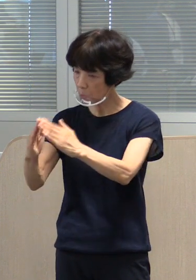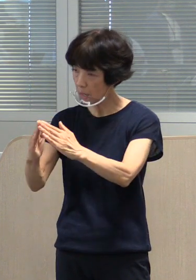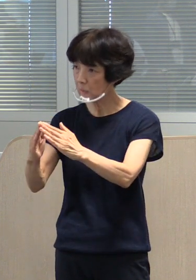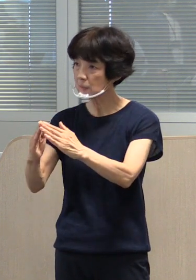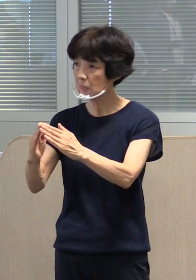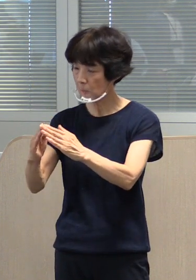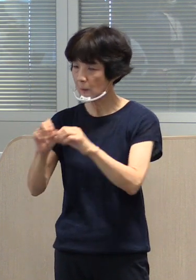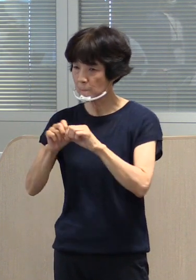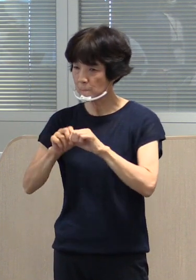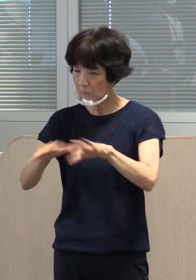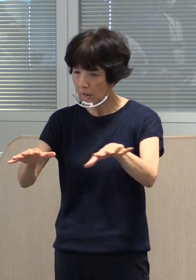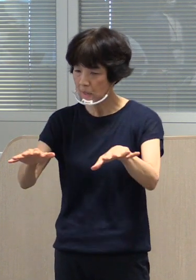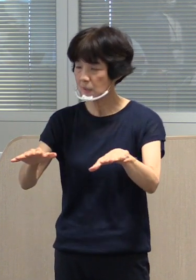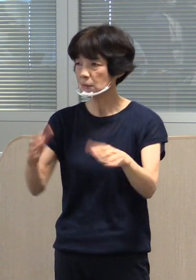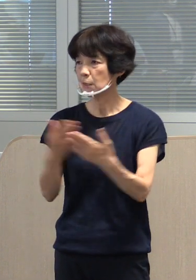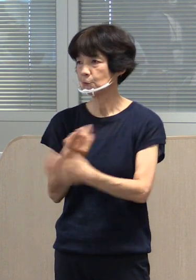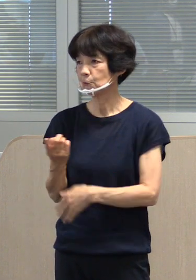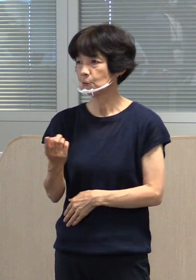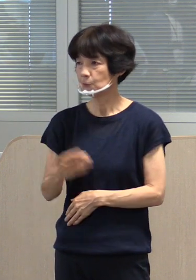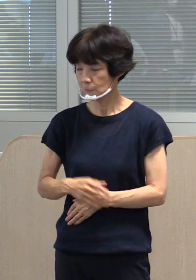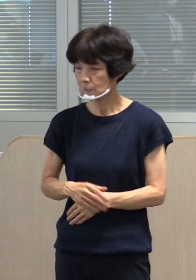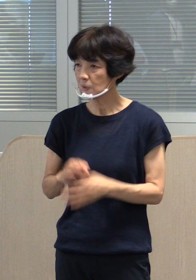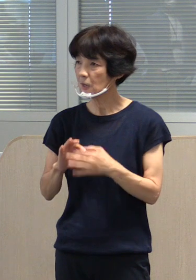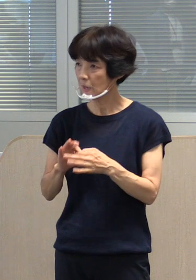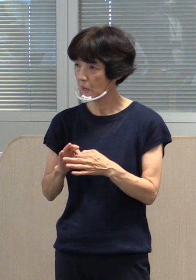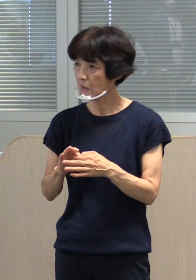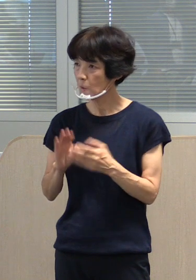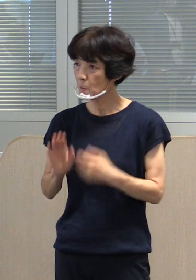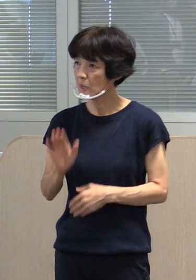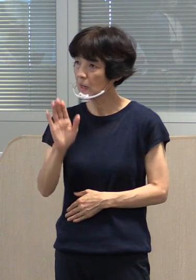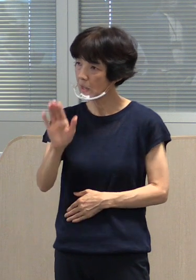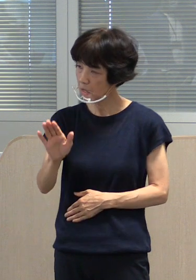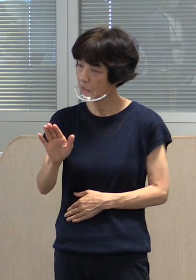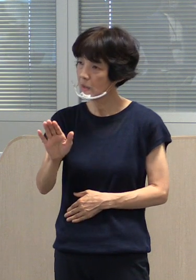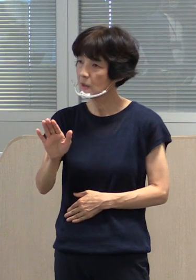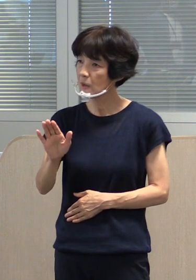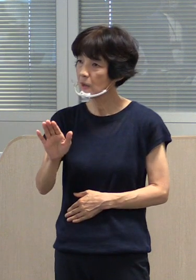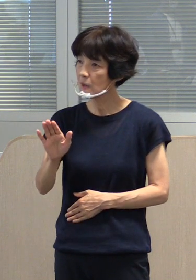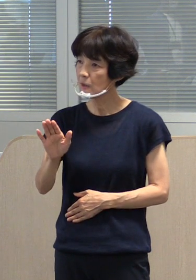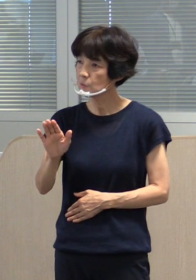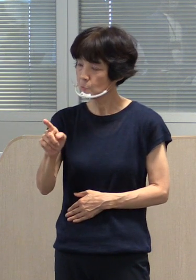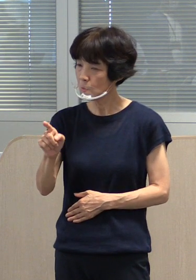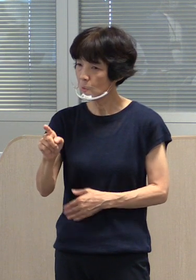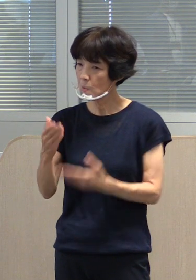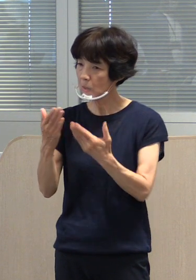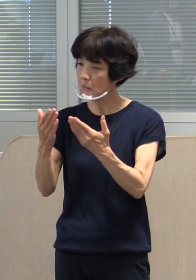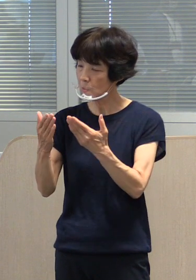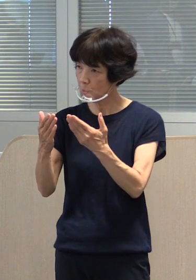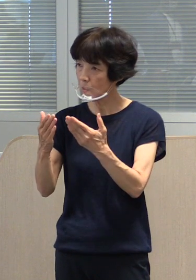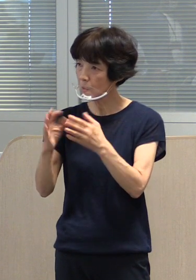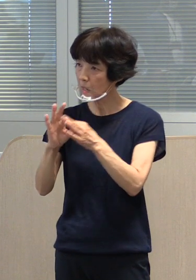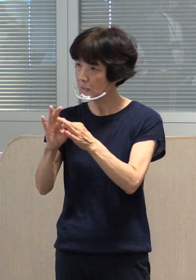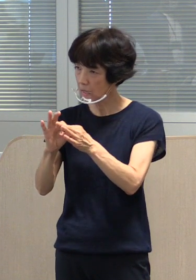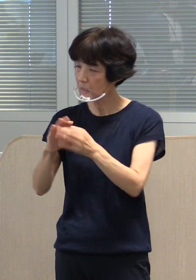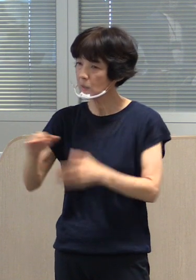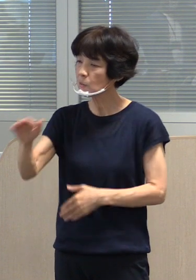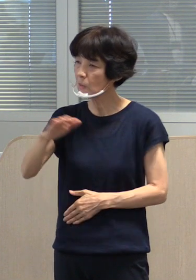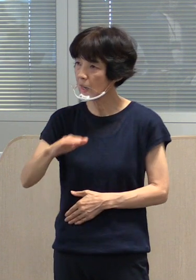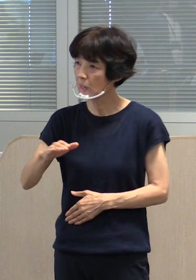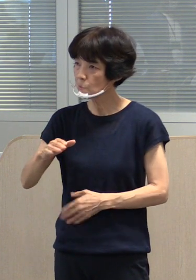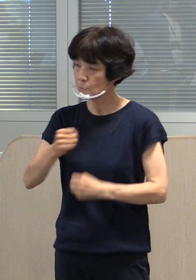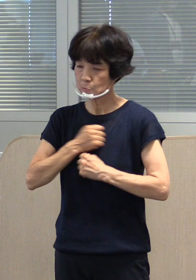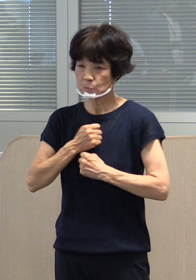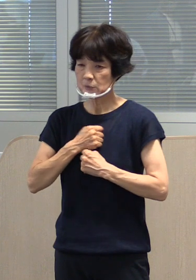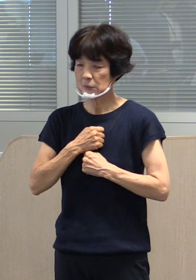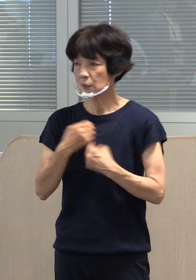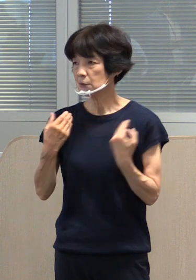くんですよ。だから、非常にね、これからそっちの方にね、相当注意がね、必要かなと、そういうふう